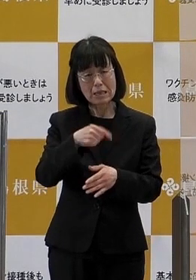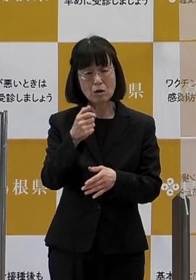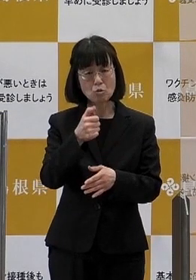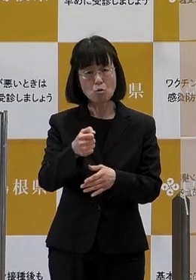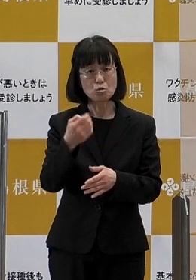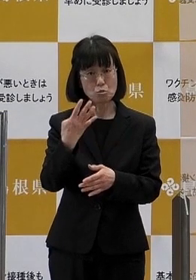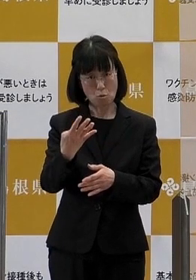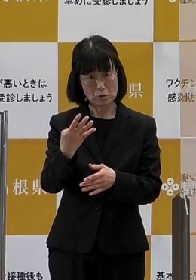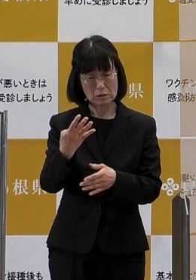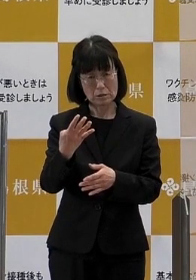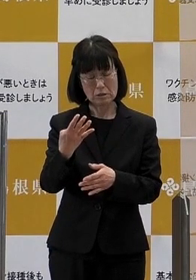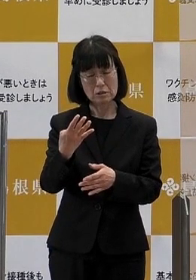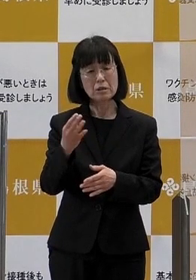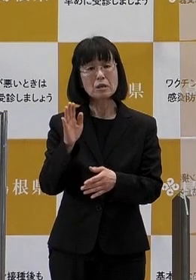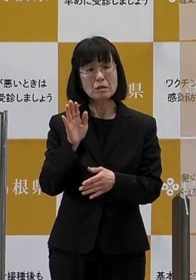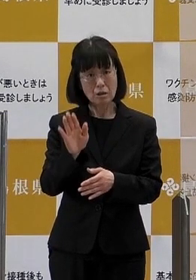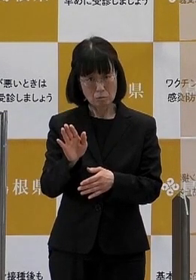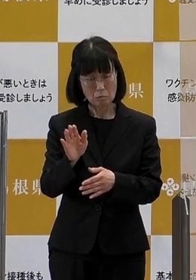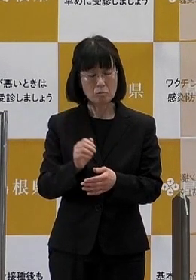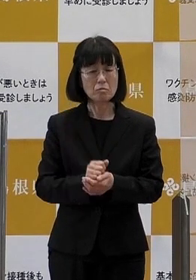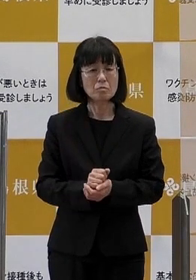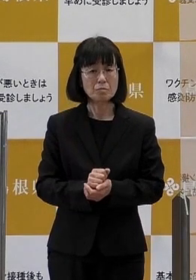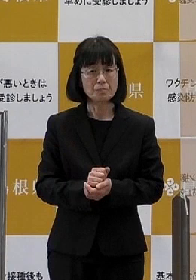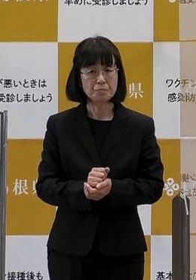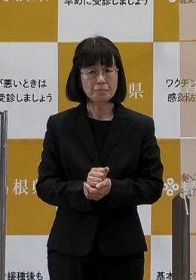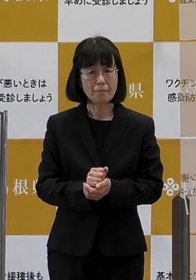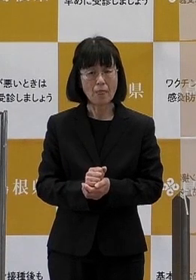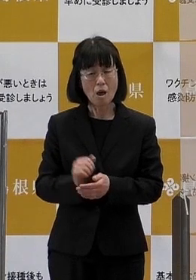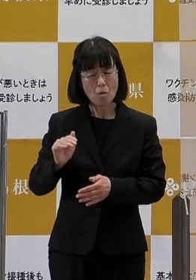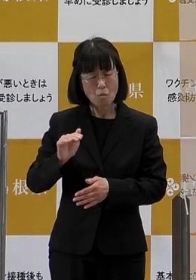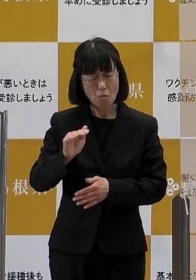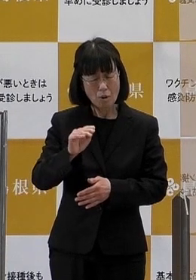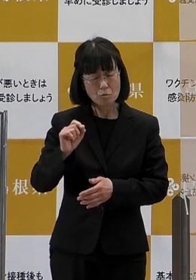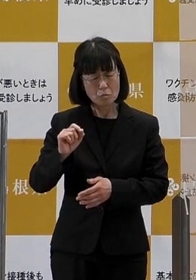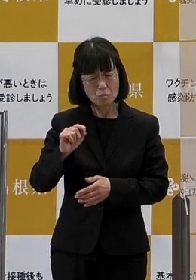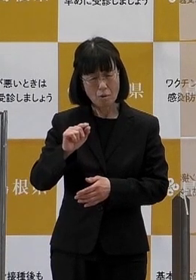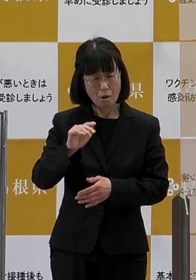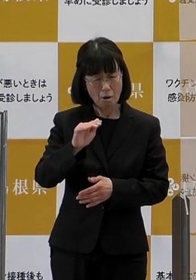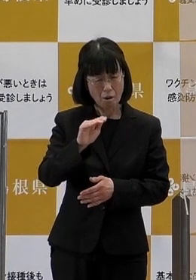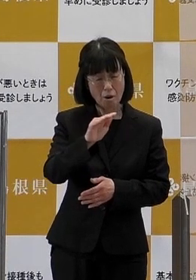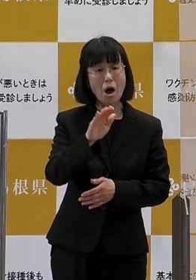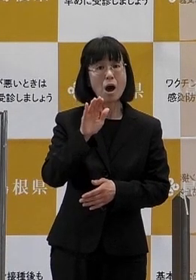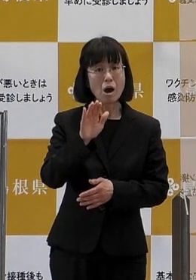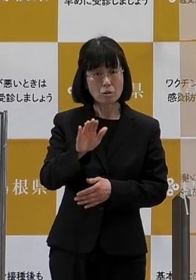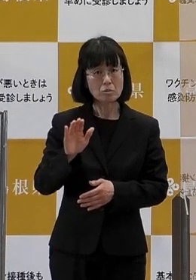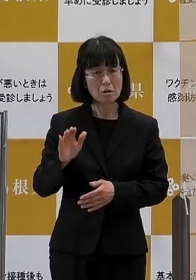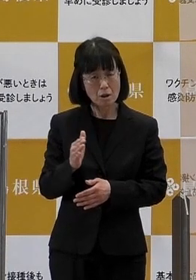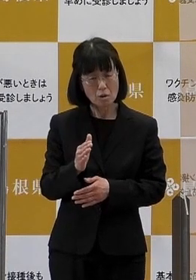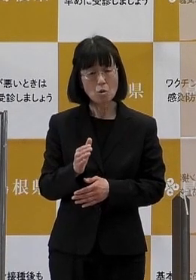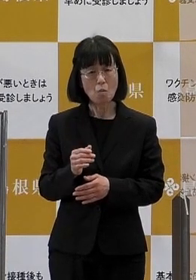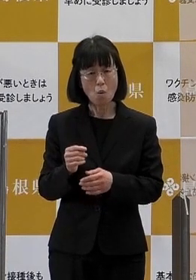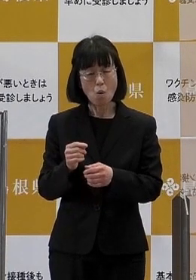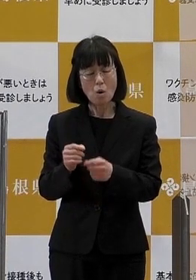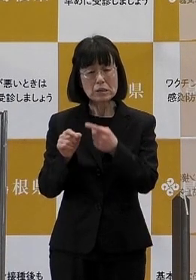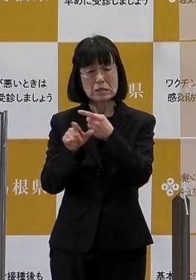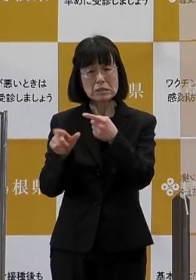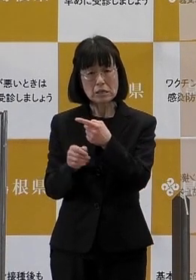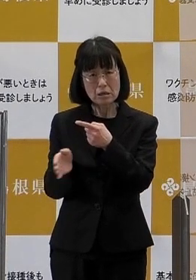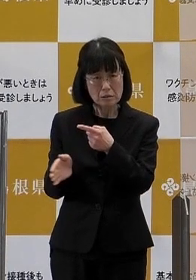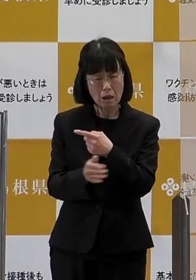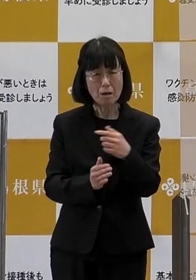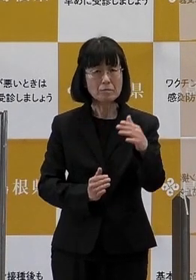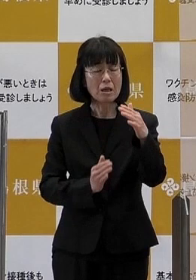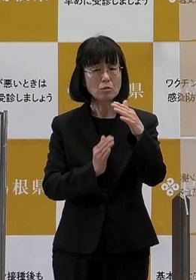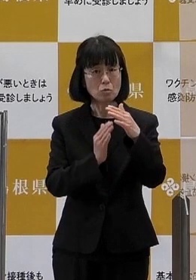154人に達しまして、上昇ペースは緩やかでありますけれども、年明け以降の最大値であ